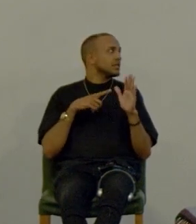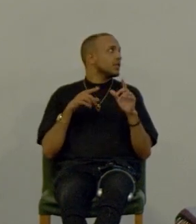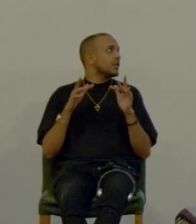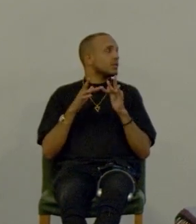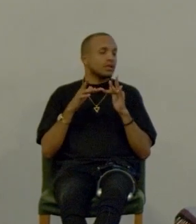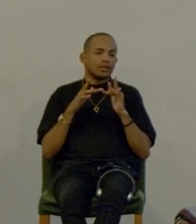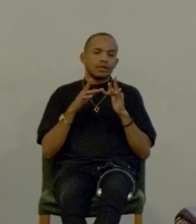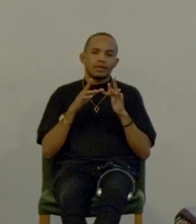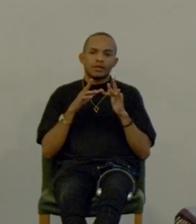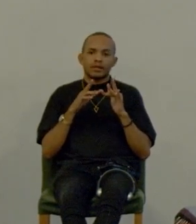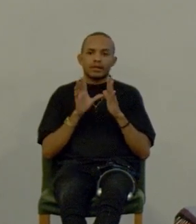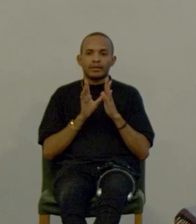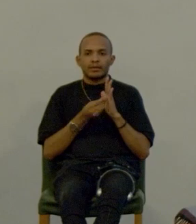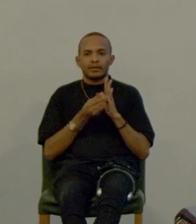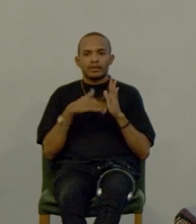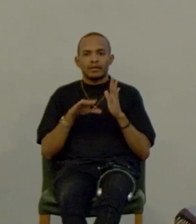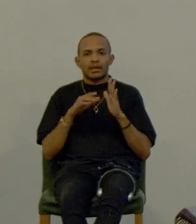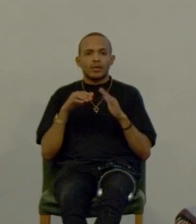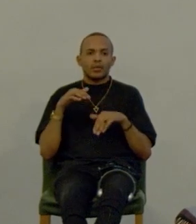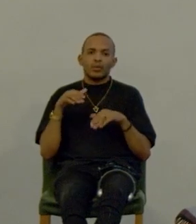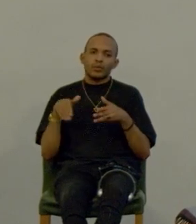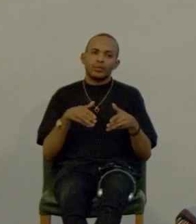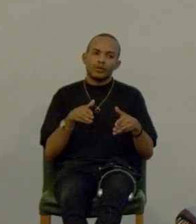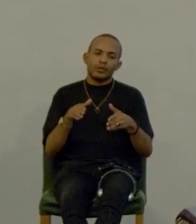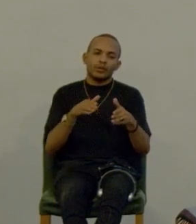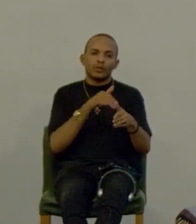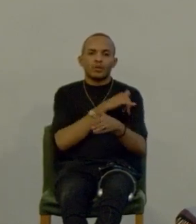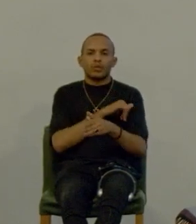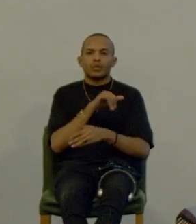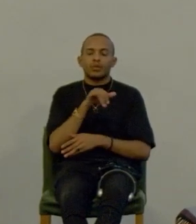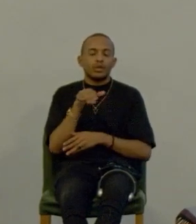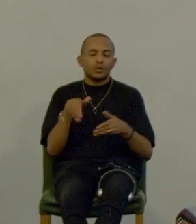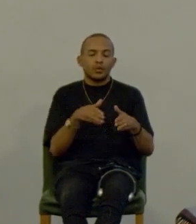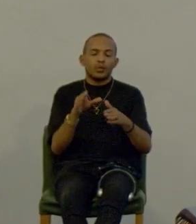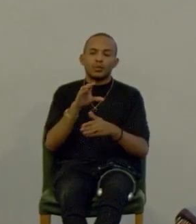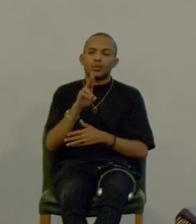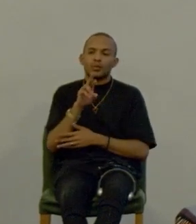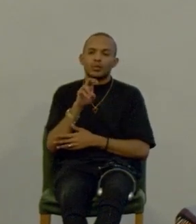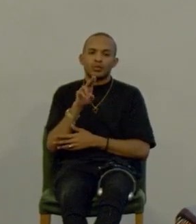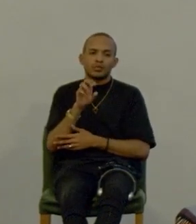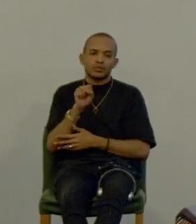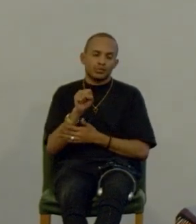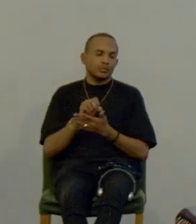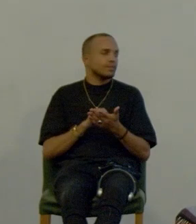Amazônia boliviana à bacia do Rio Purus, porque o Rio Purus é um afluente do Rio Amazonas que não tem corredeiras.